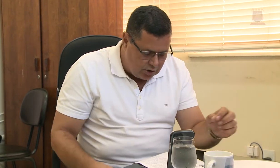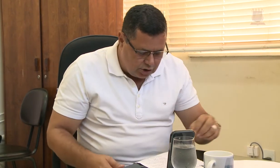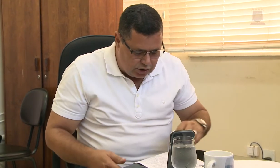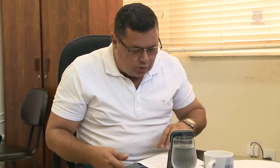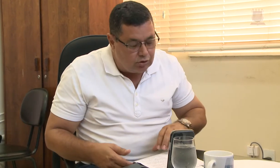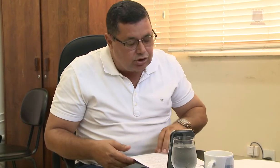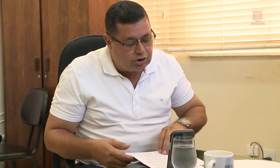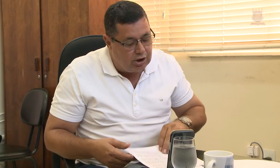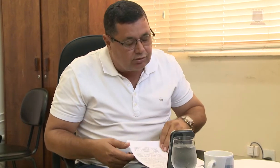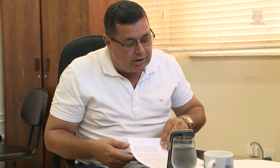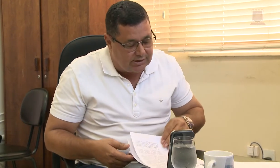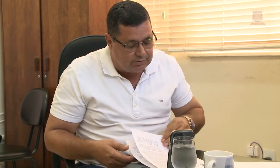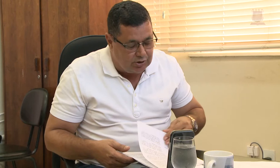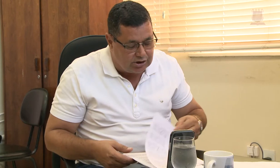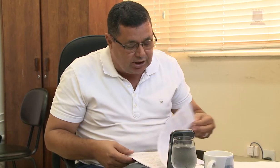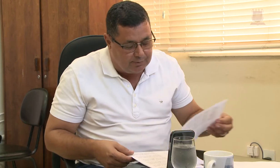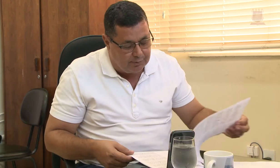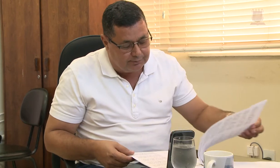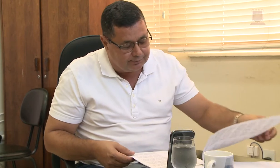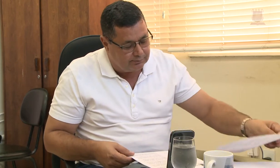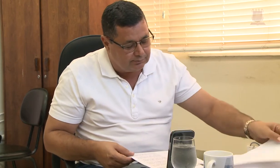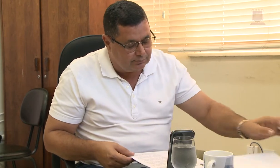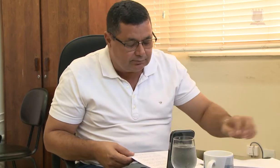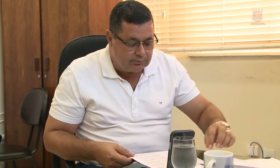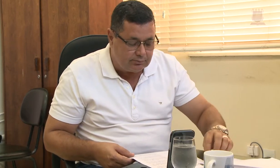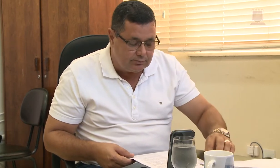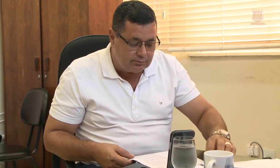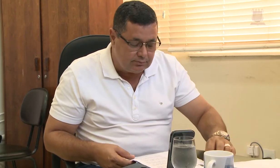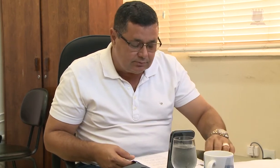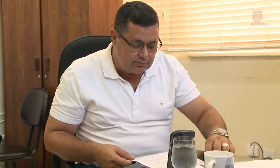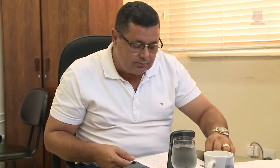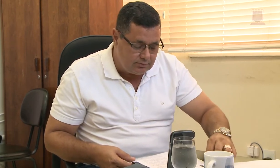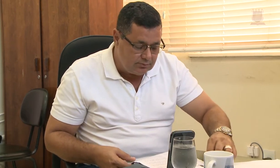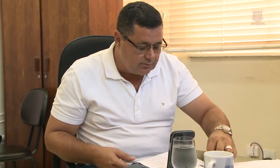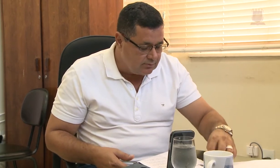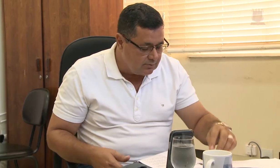Rosário, segundo distrito desse município.